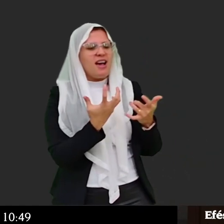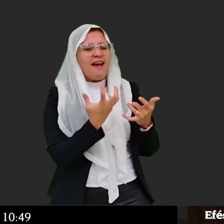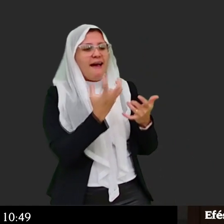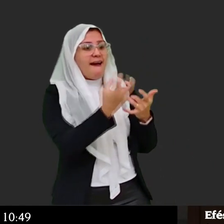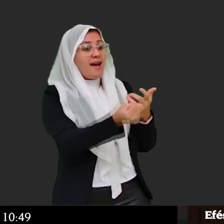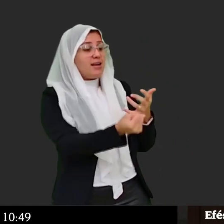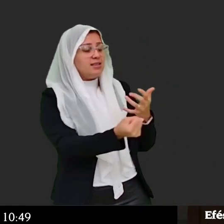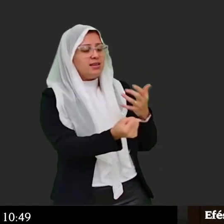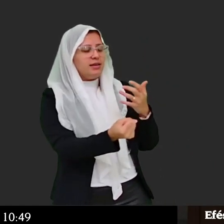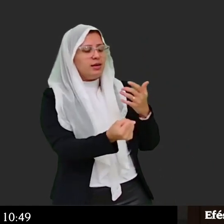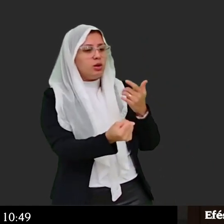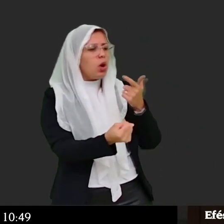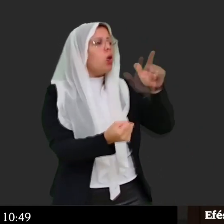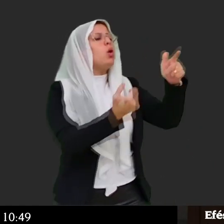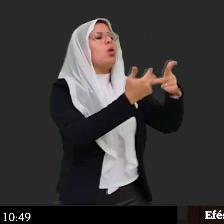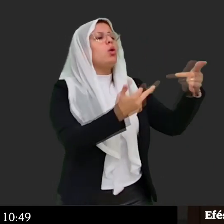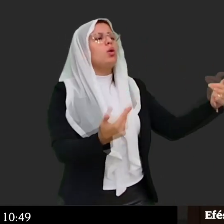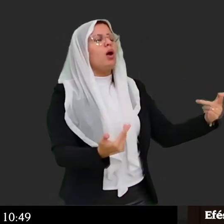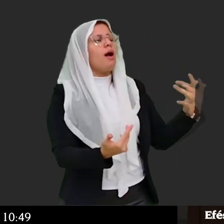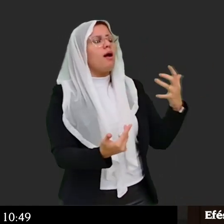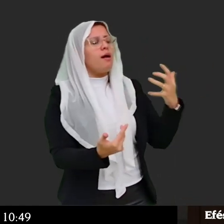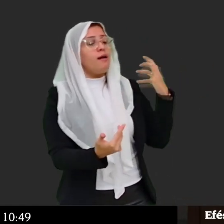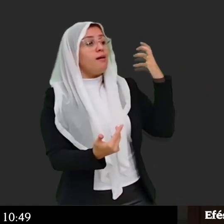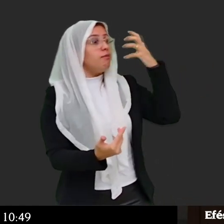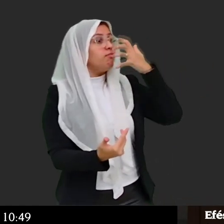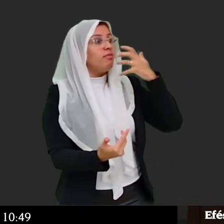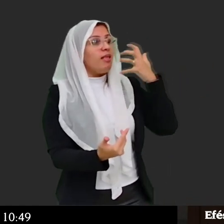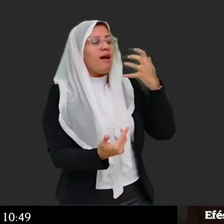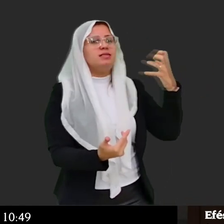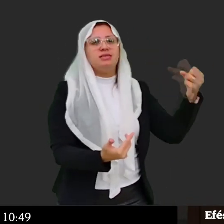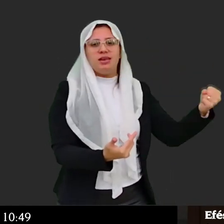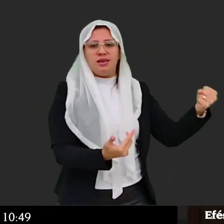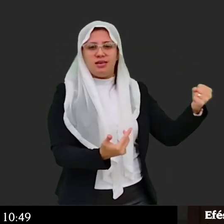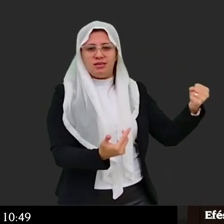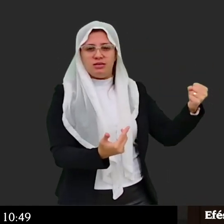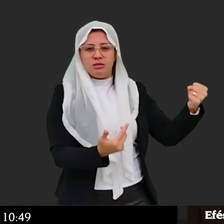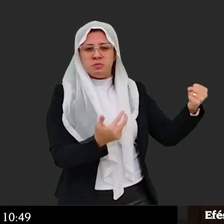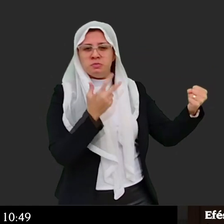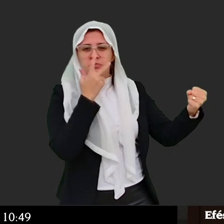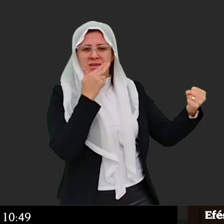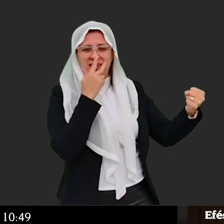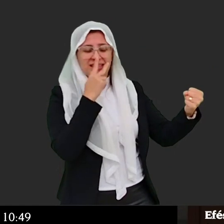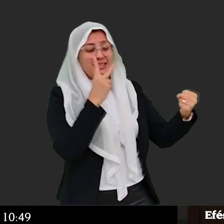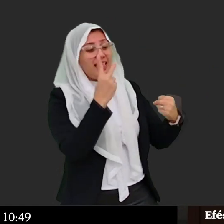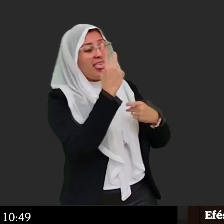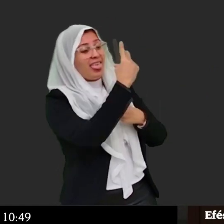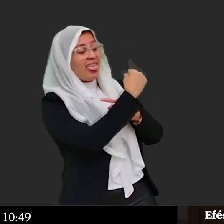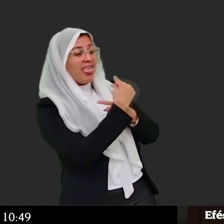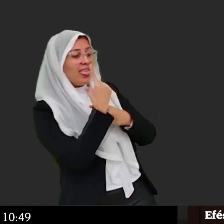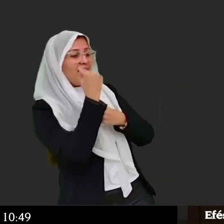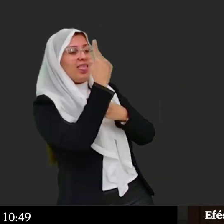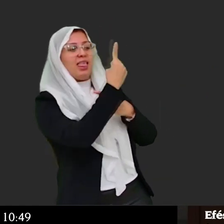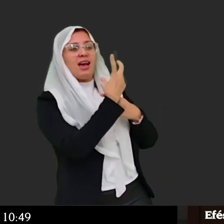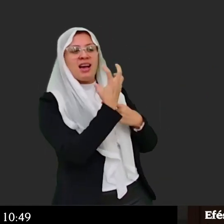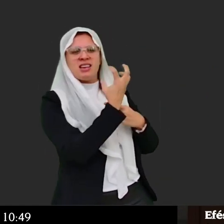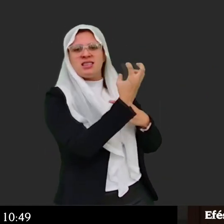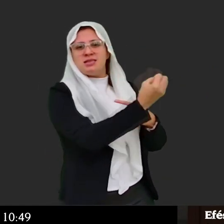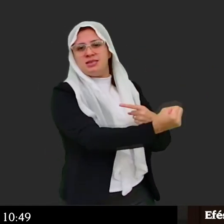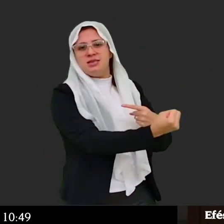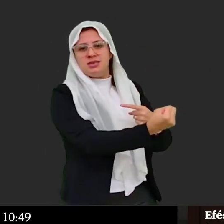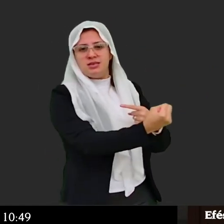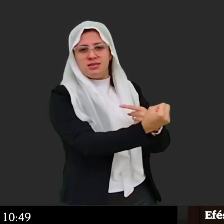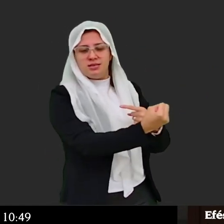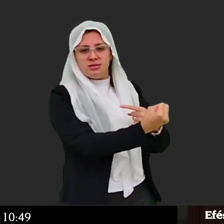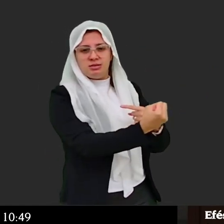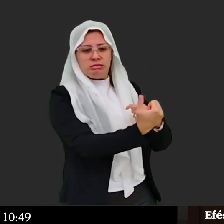de doutrina, pelo engano dos homens que com astúcia enganam fraudulosamente. Vento,